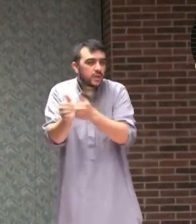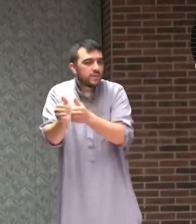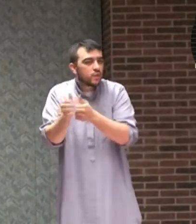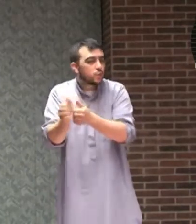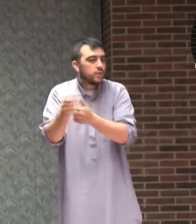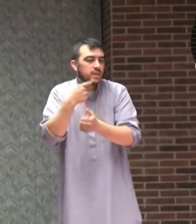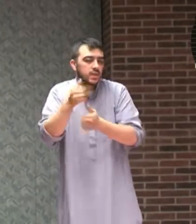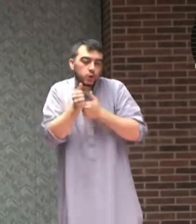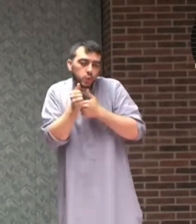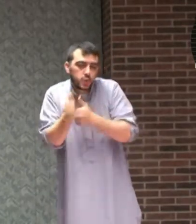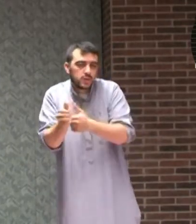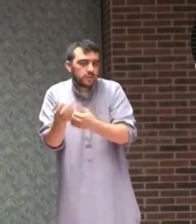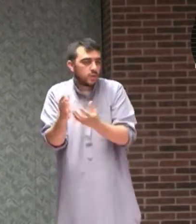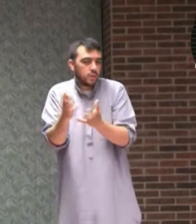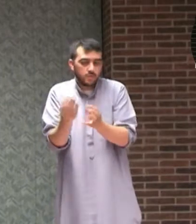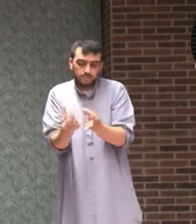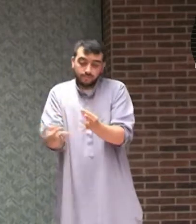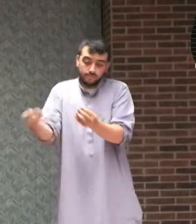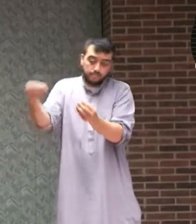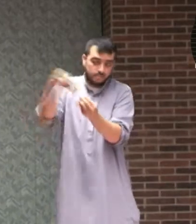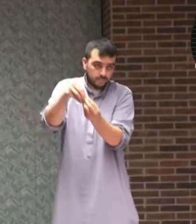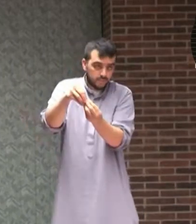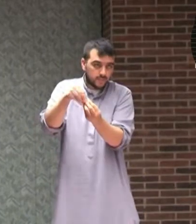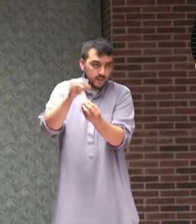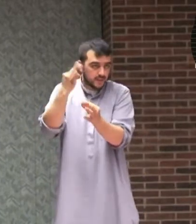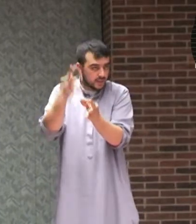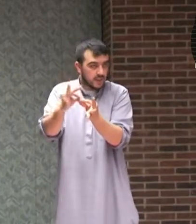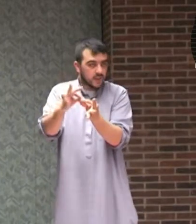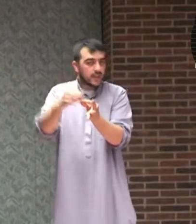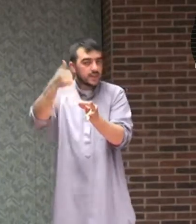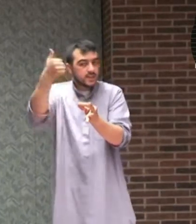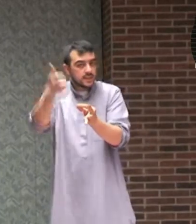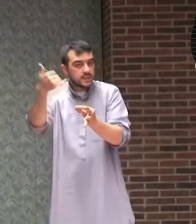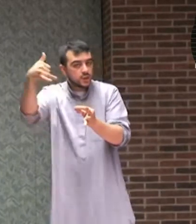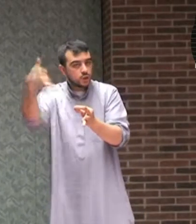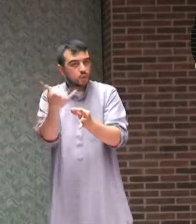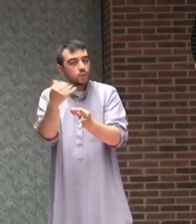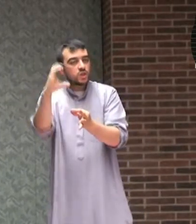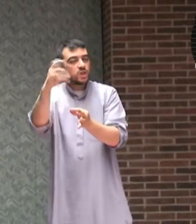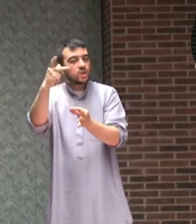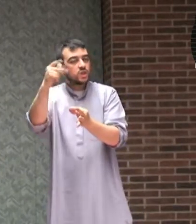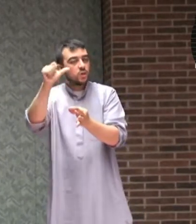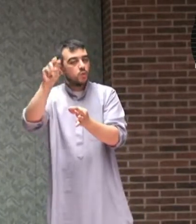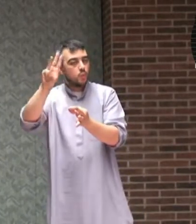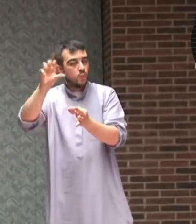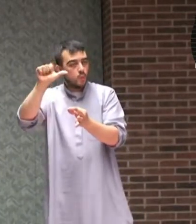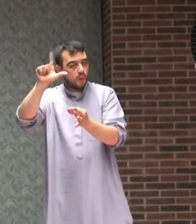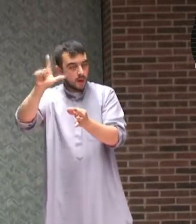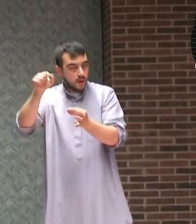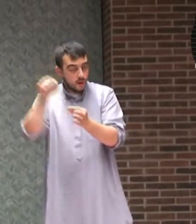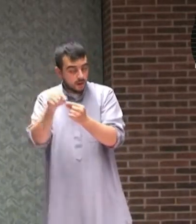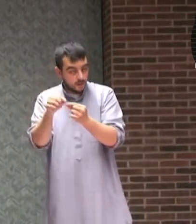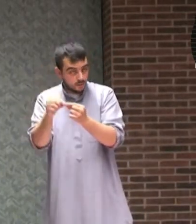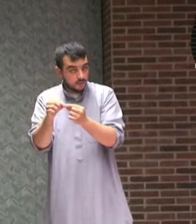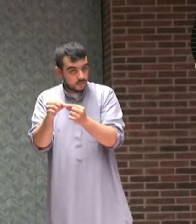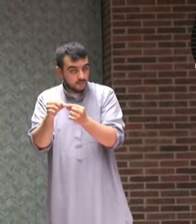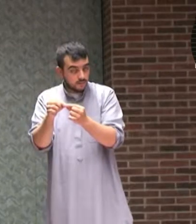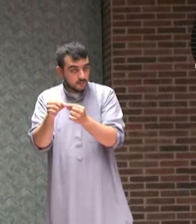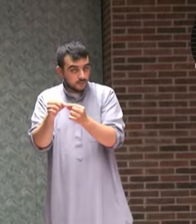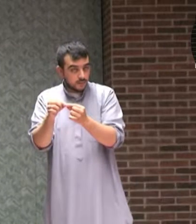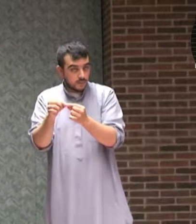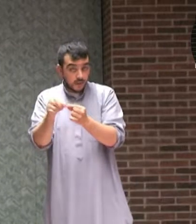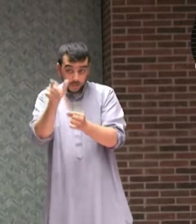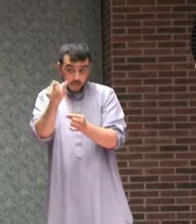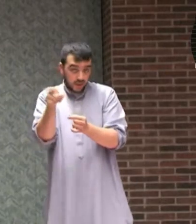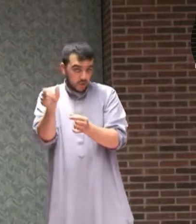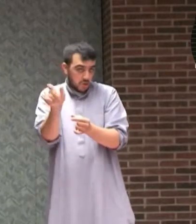ici, le fait suivre. Et ensuite le fait suivre de sit min Shawwal, des six jours de Shawwal. Celui-là aura.